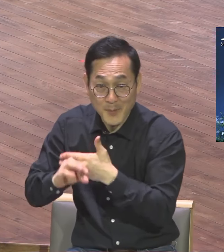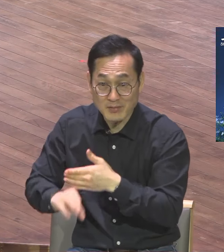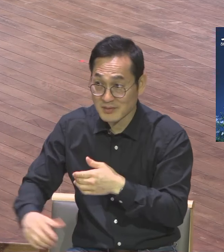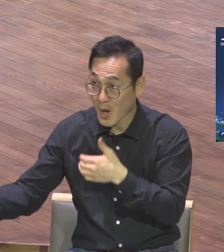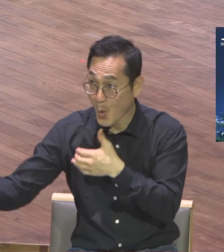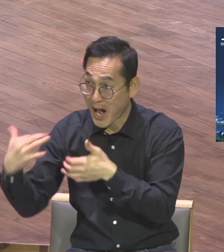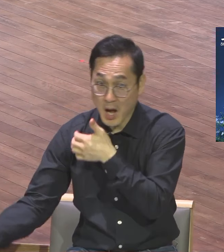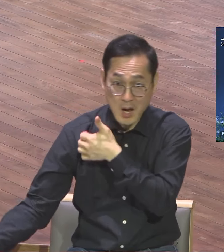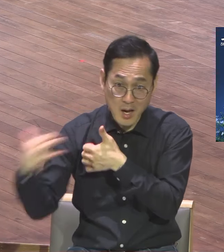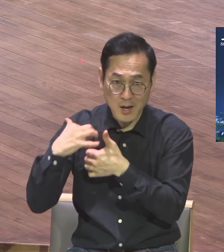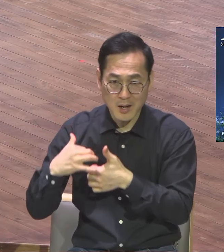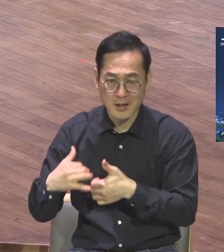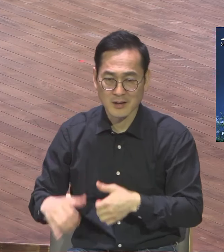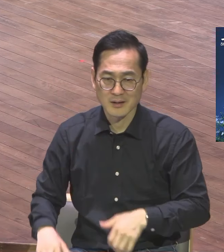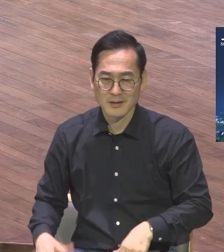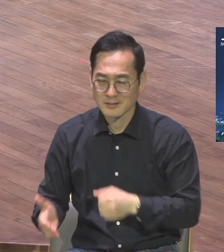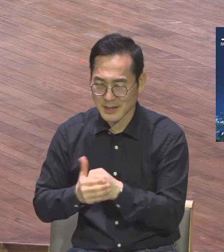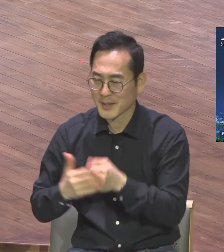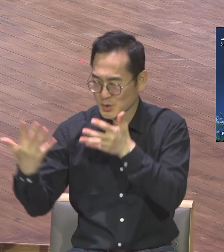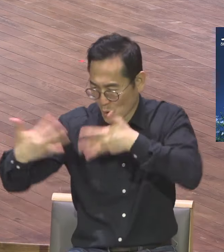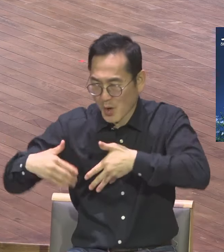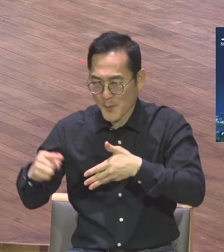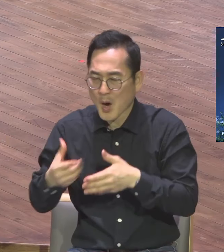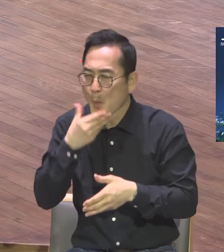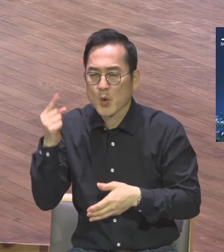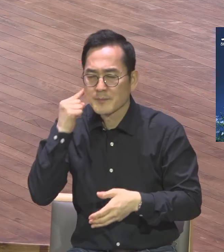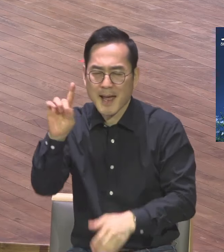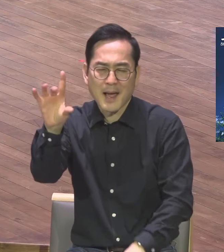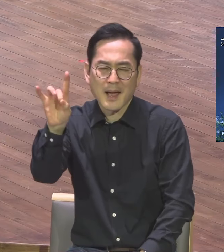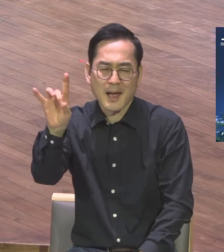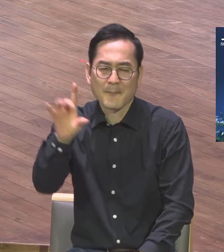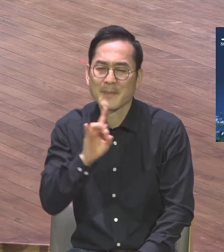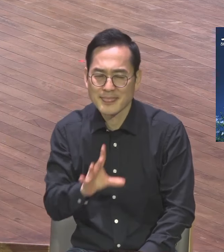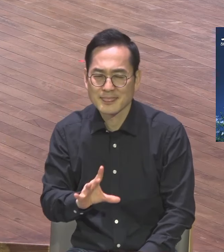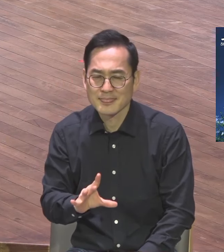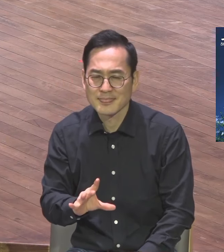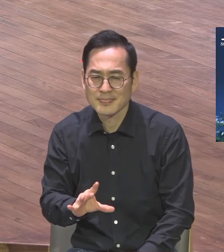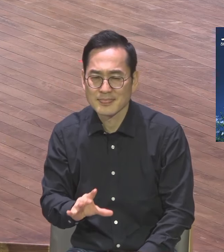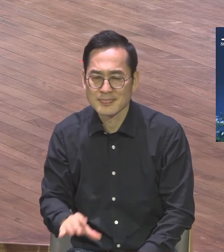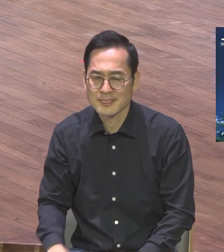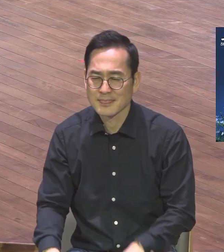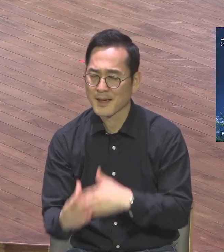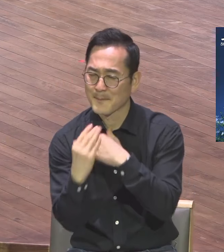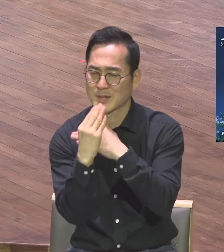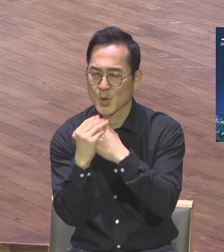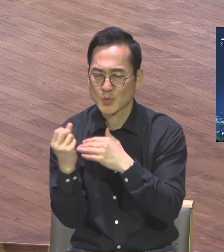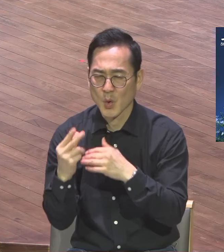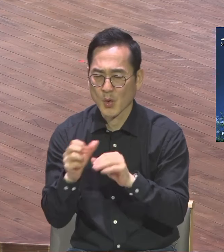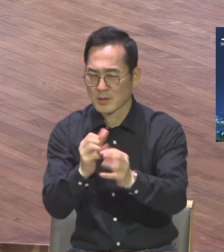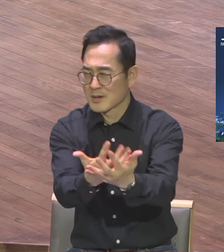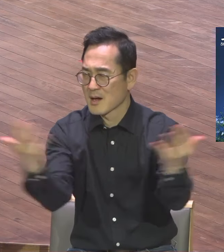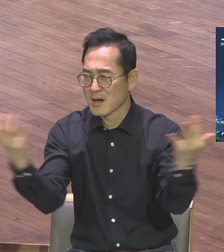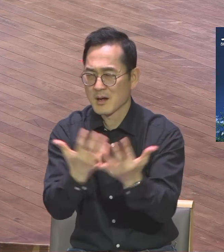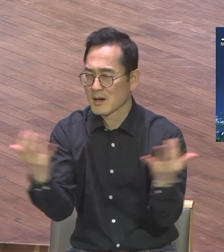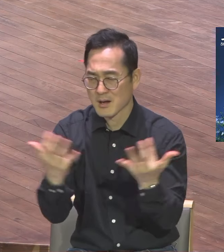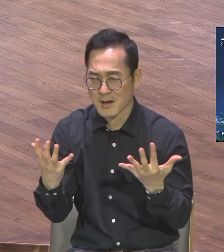그렇게 막 비방하지 않는 차원에서 오직 복음만 말하는 방송으로 굉장히 두르고 떨림을 하고 있다는